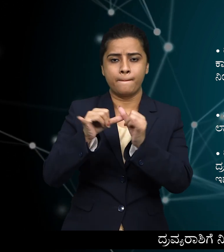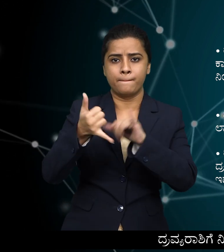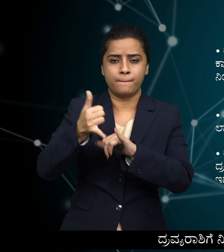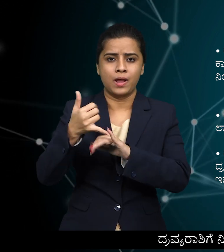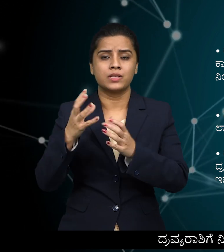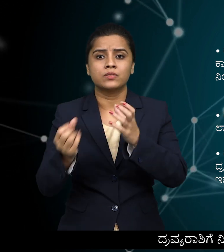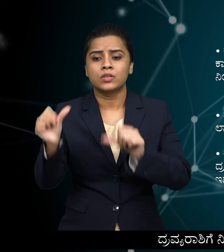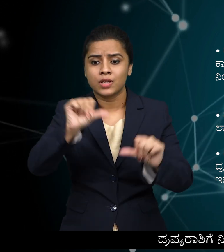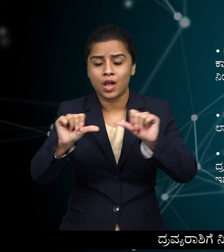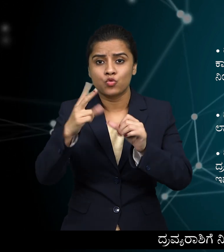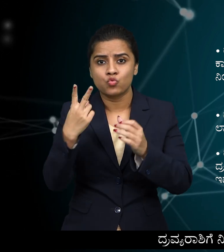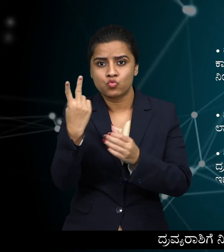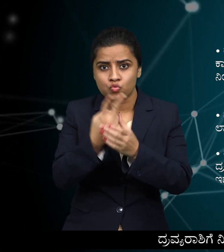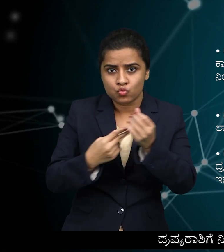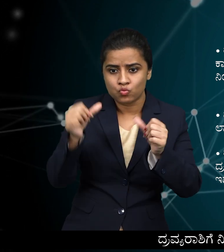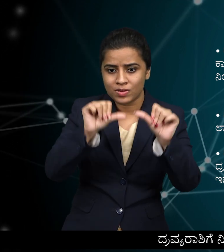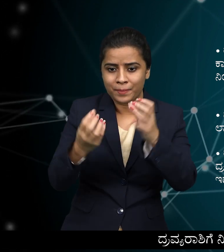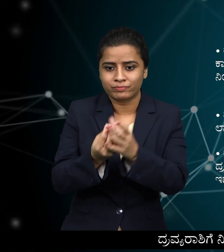ನಿಖರವಾಗಿ ಸಮಾನವಾಗಿರುತ್ತದೆ.